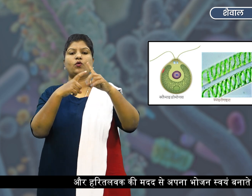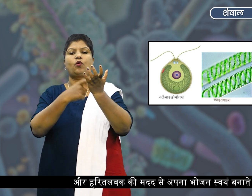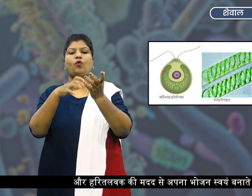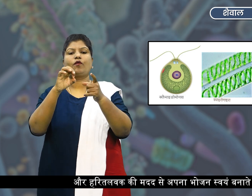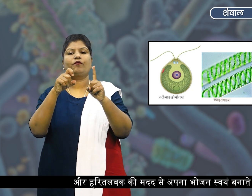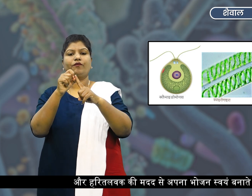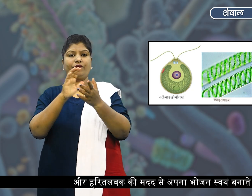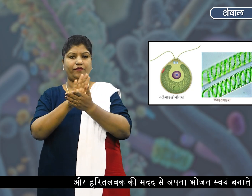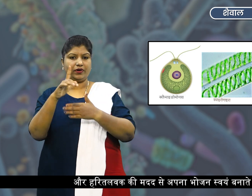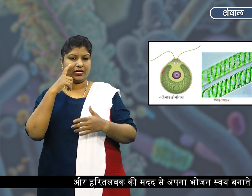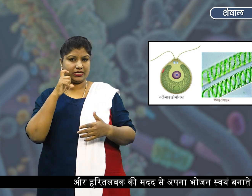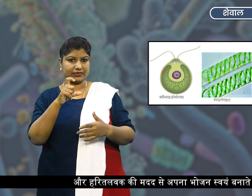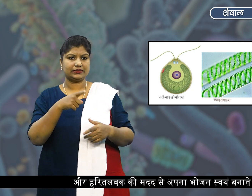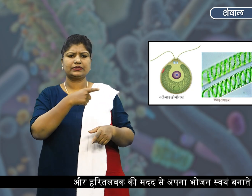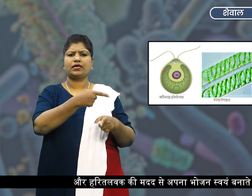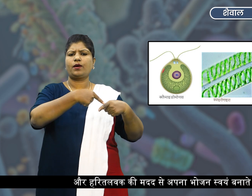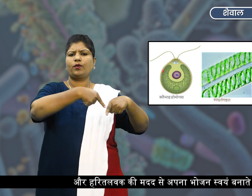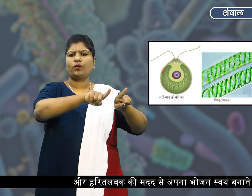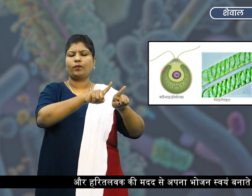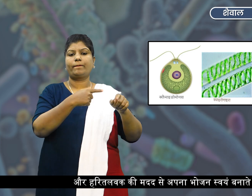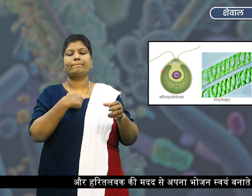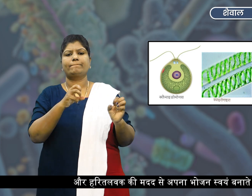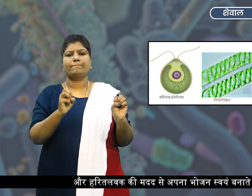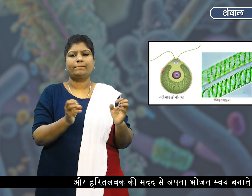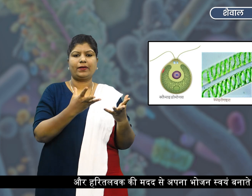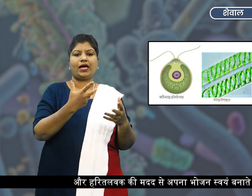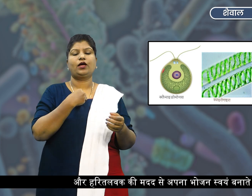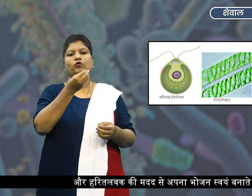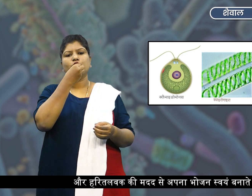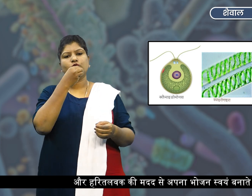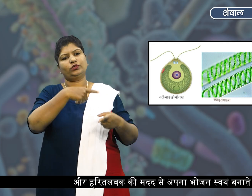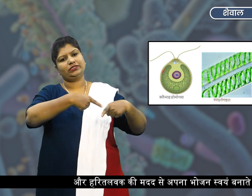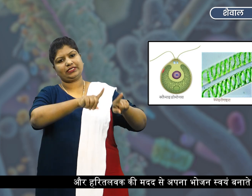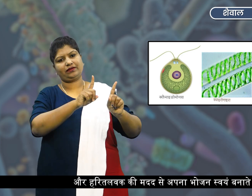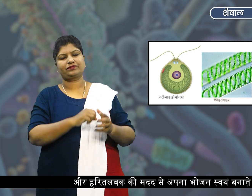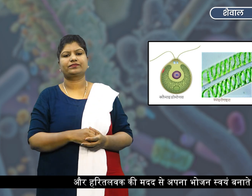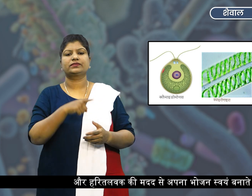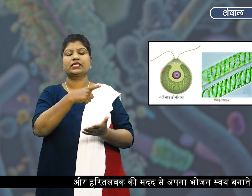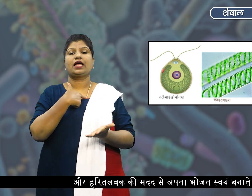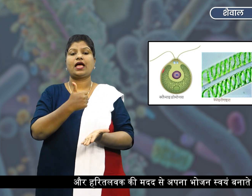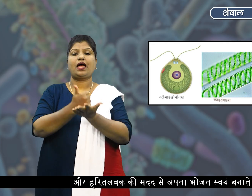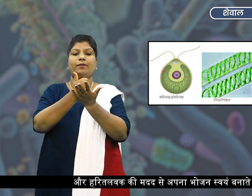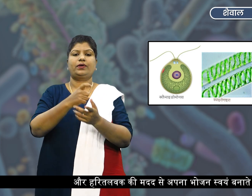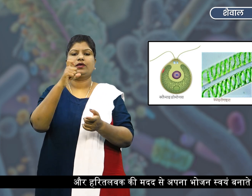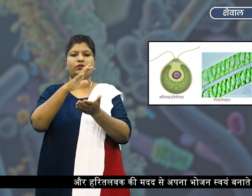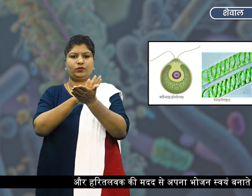और हरी लावक की मदद से अपना भोजन स्वयं बनाते हैं।